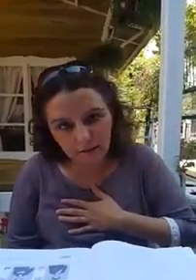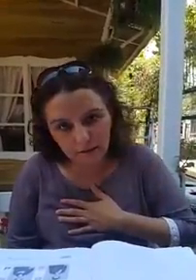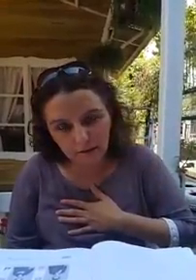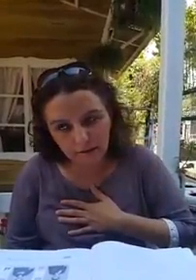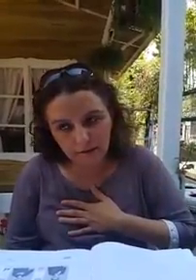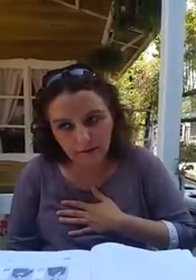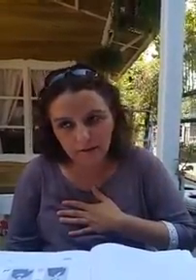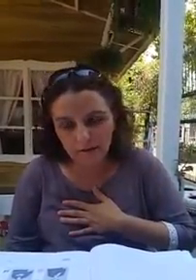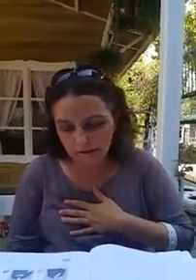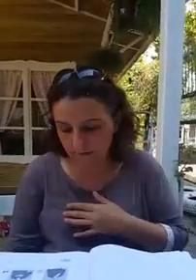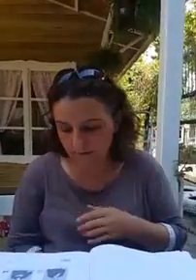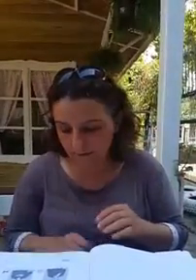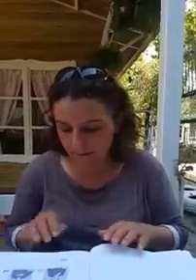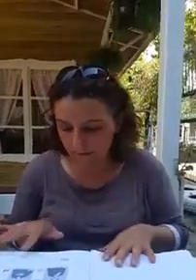sayın,